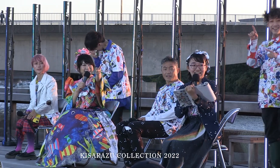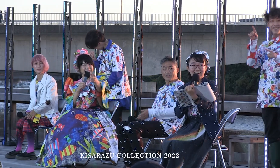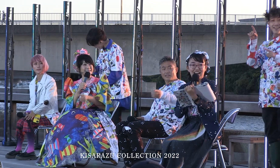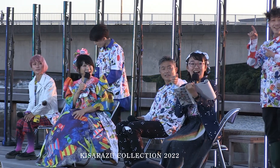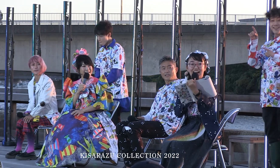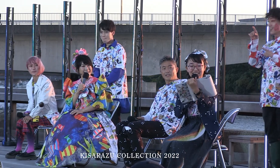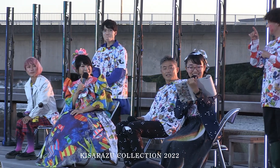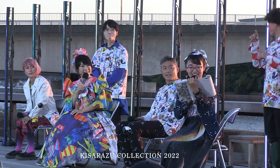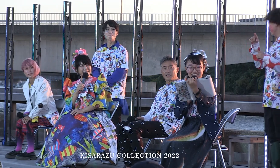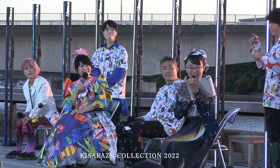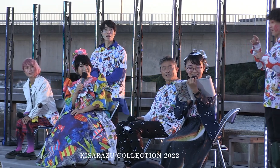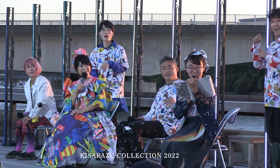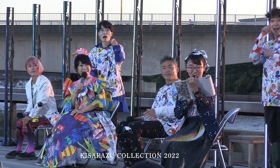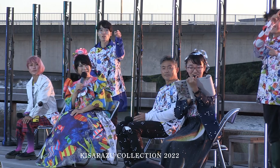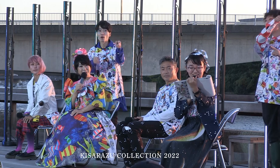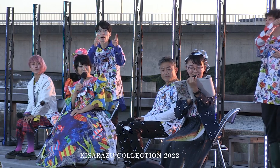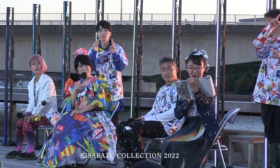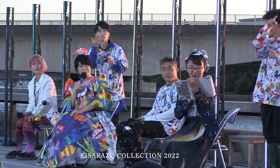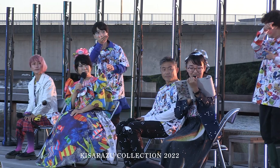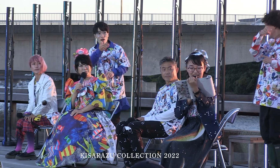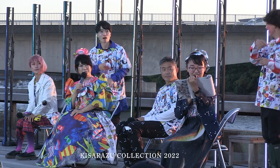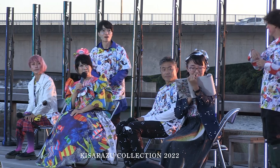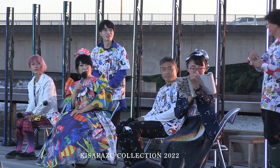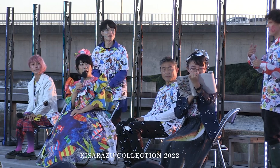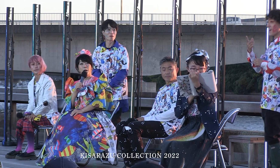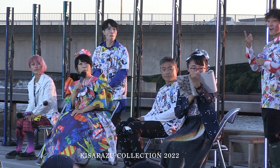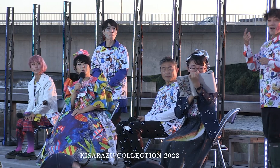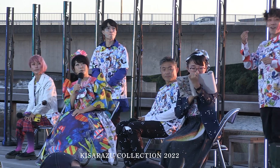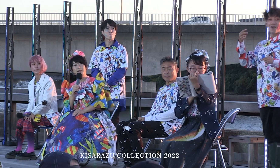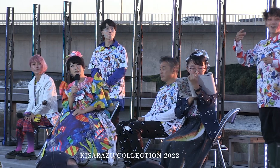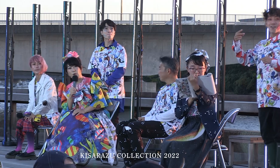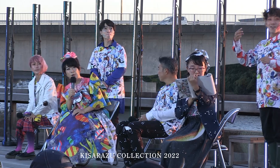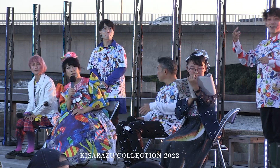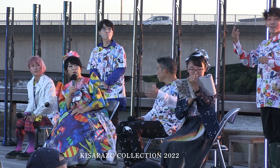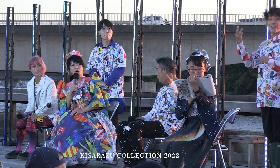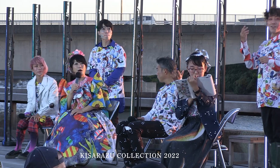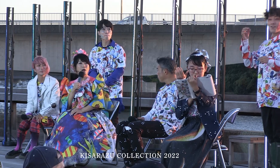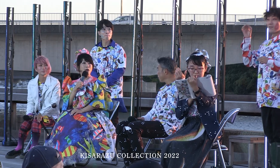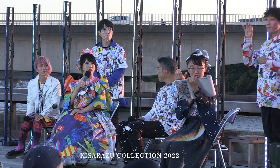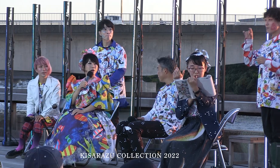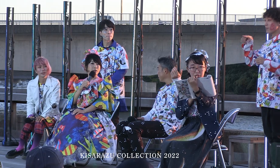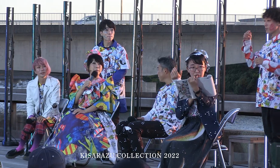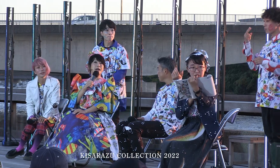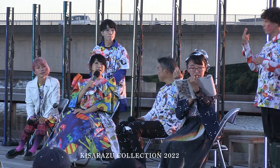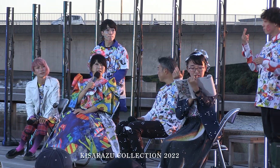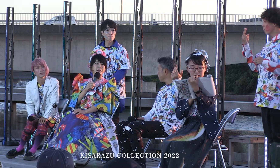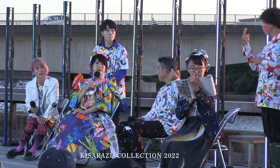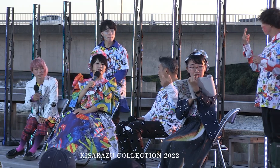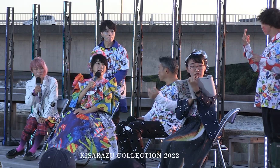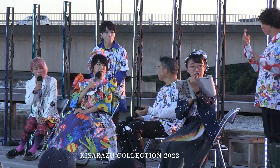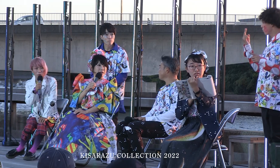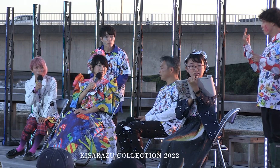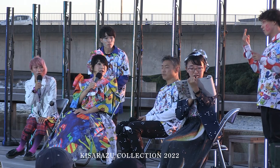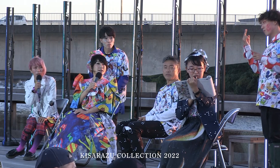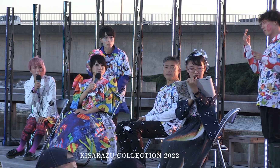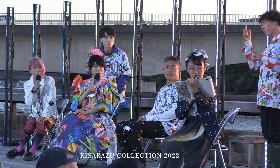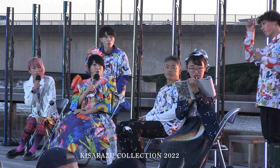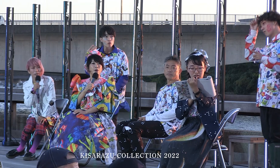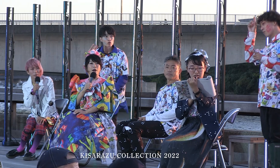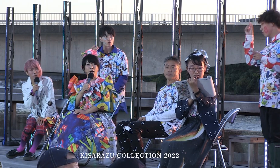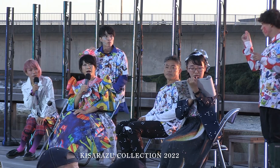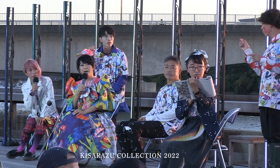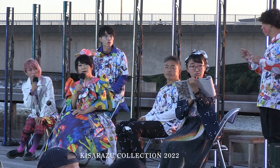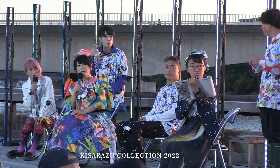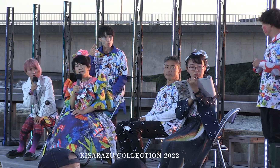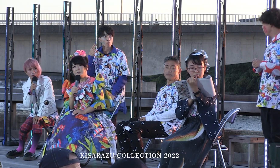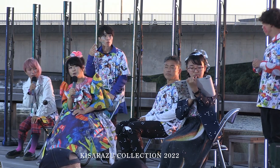そちらあの橋ですか、 あちらにあるモニュメントは、 あ、モニュメント、 はい、モニュメント 手前に ロゴが木更